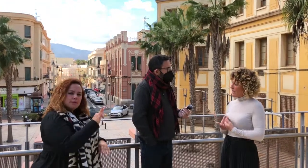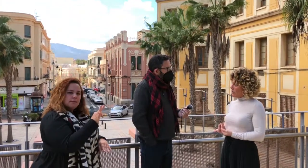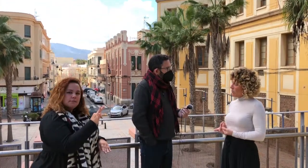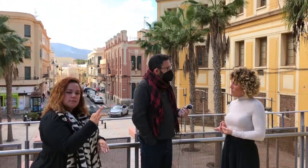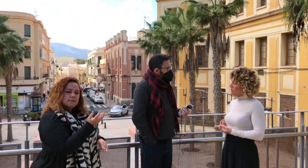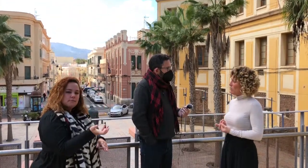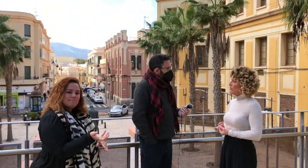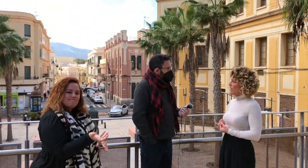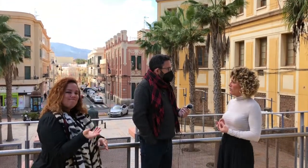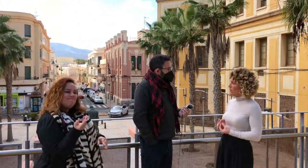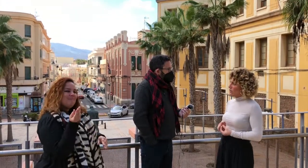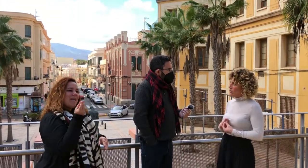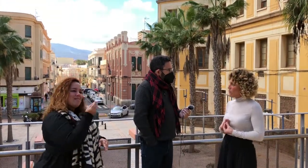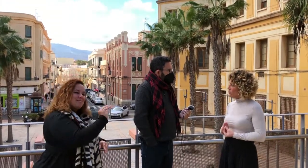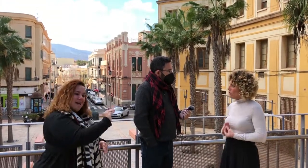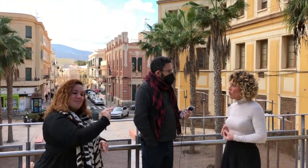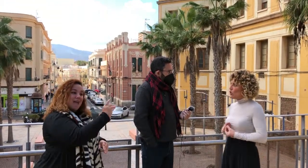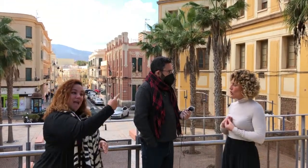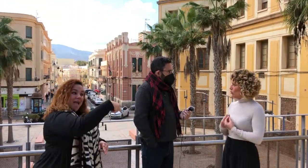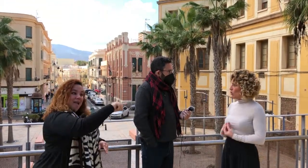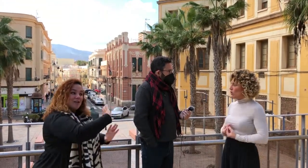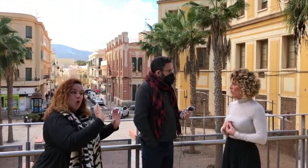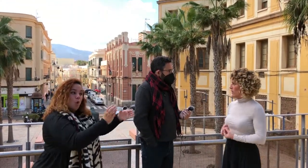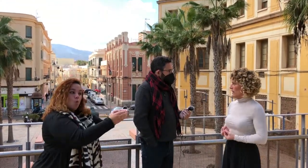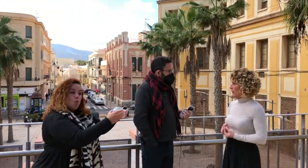que ellos mismos se ponían en contacto con nosotros